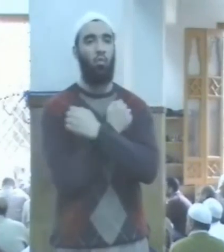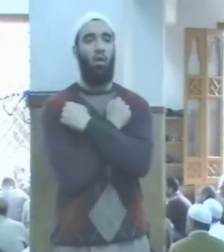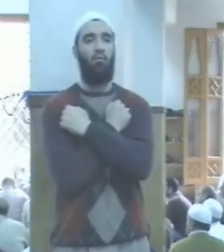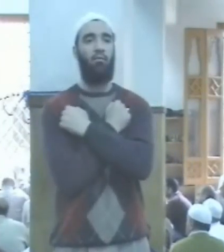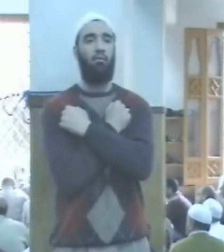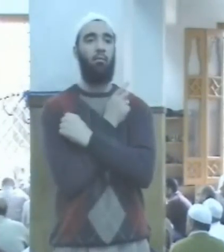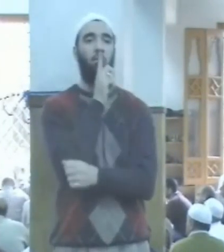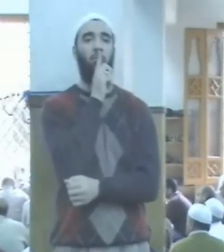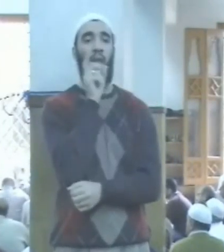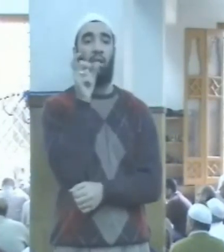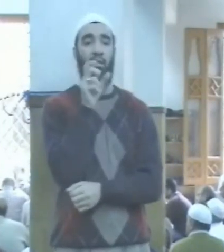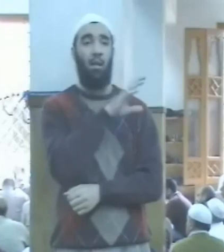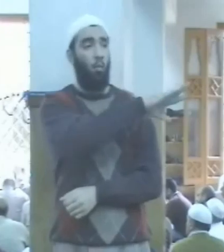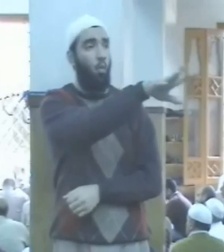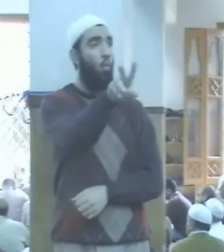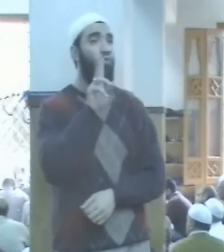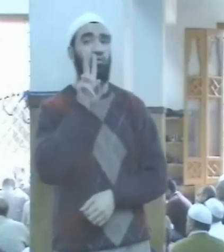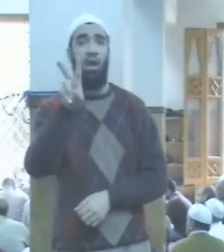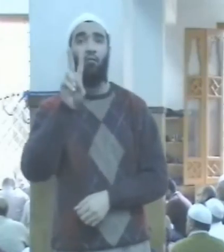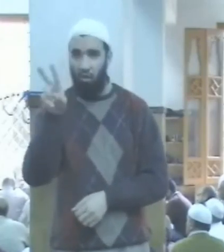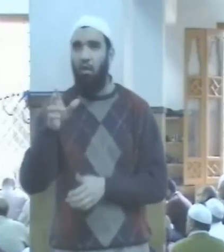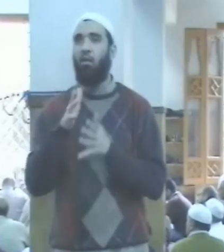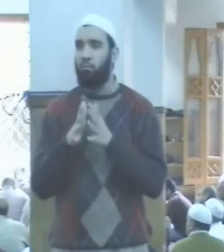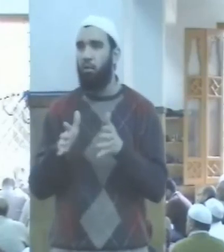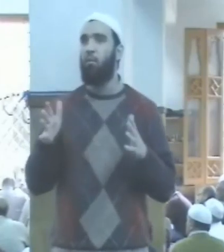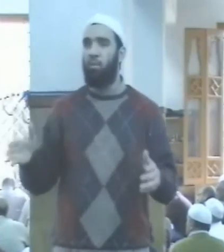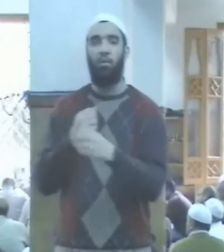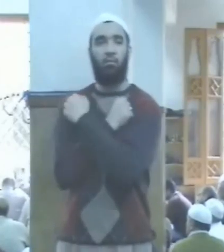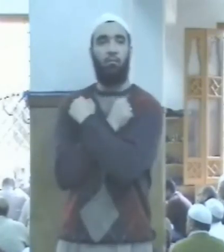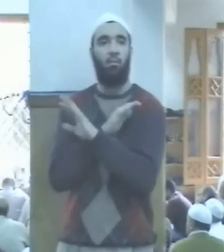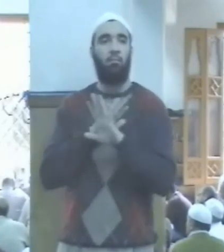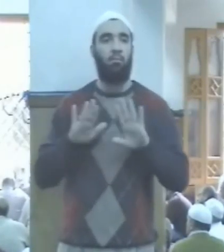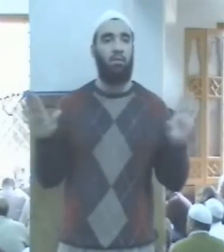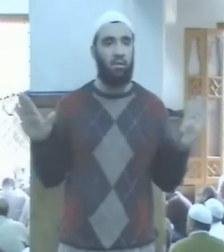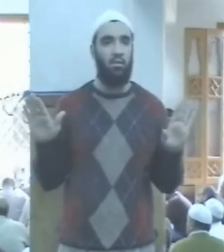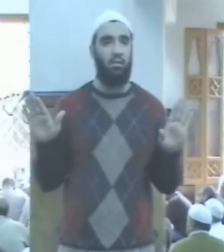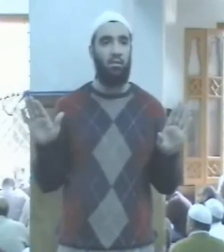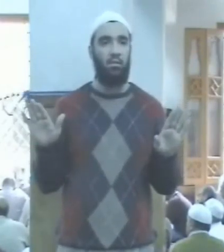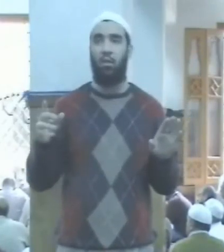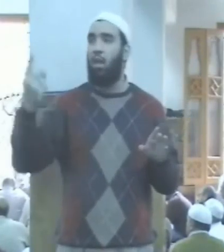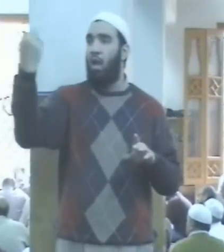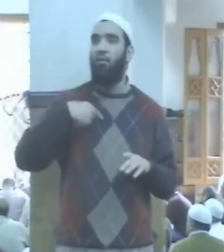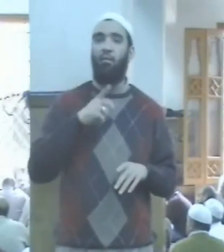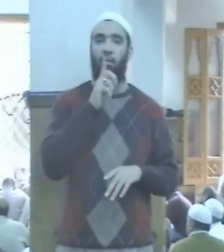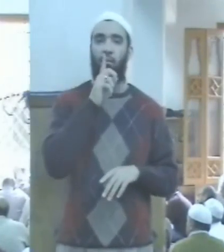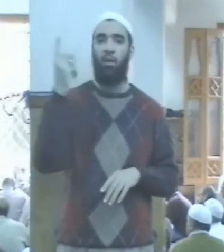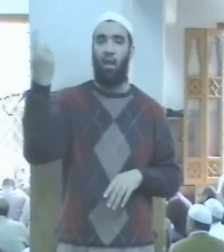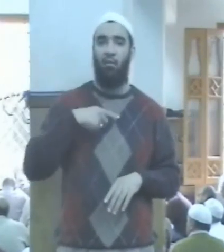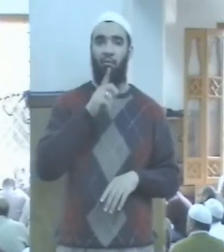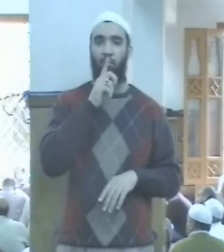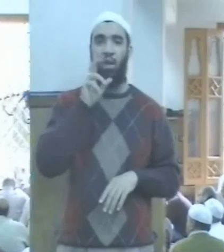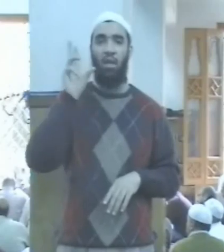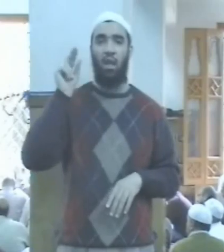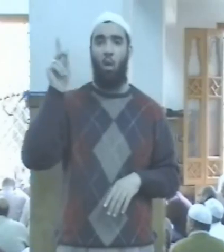إلى المعاش، وأصبحت هذه الأوامر في عصر